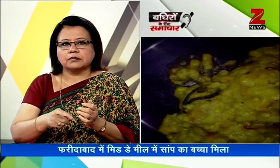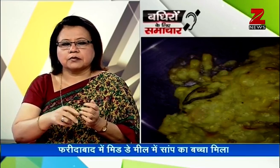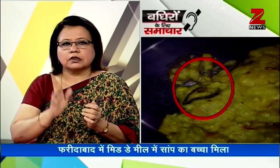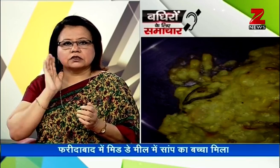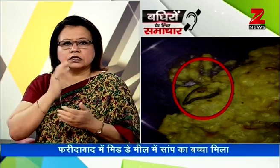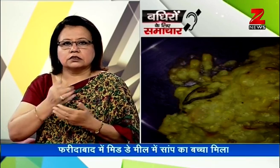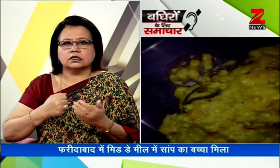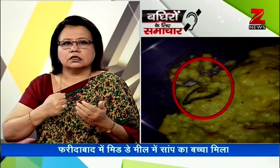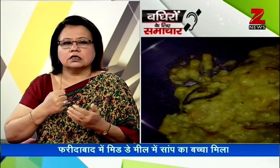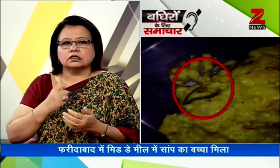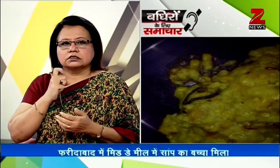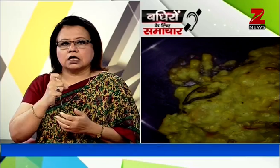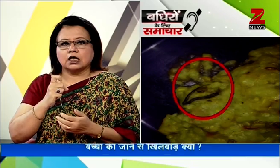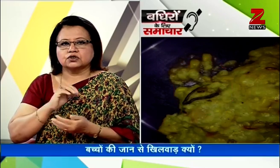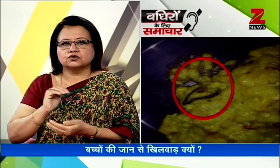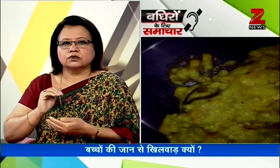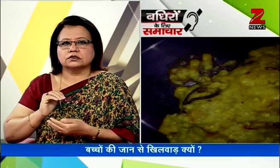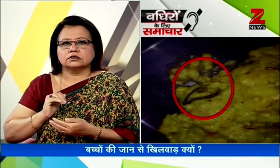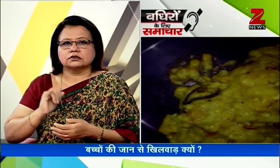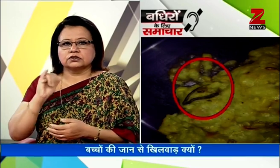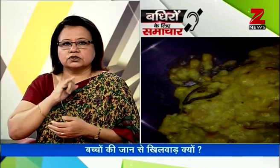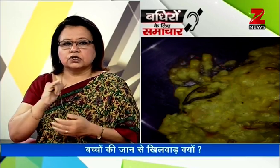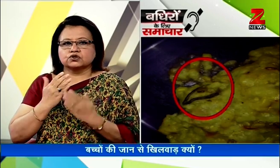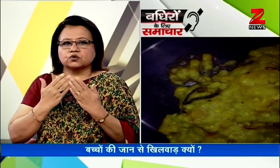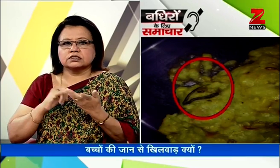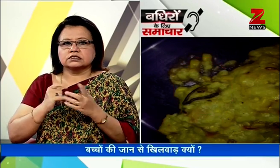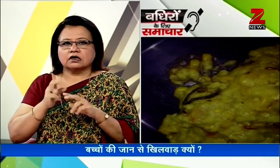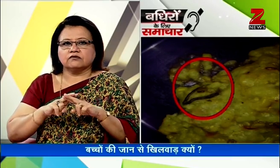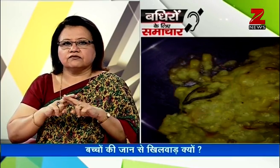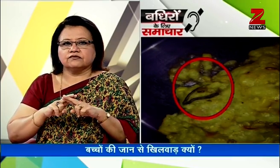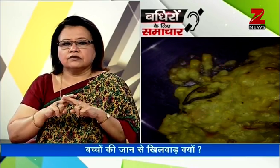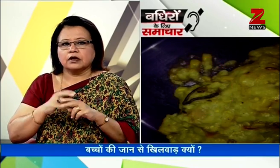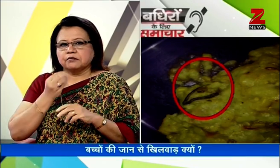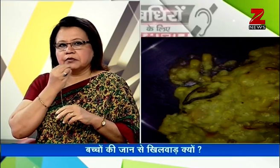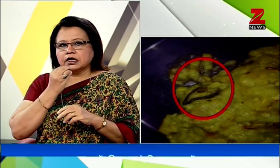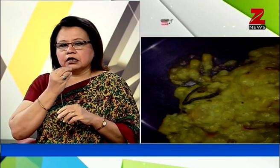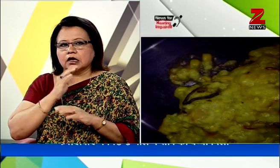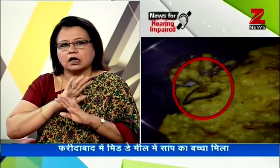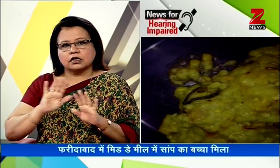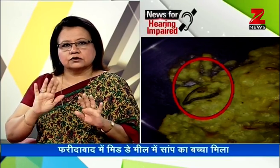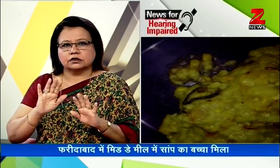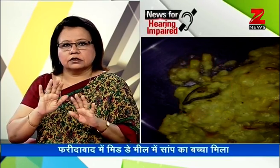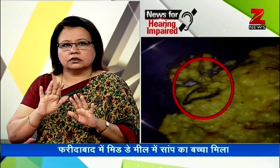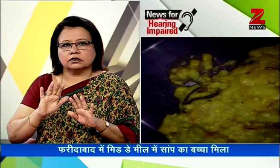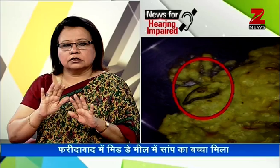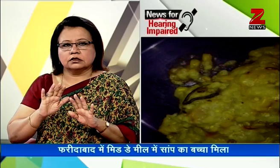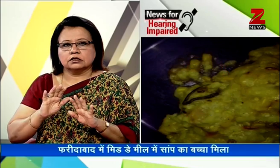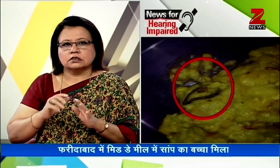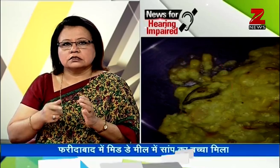सांप का पता चलने से पहले ही 7 स्टूडेंट्स और 6 स्कूल स्टाफ मिड डे मील खा भी चुके